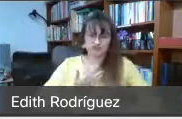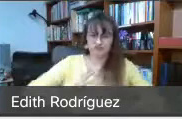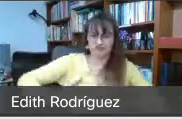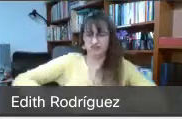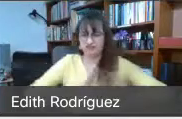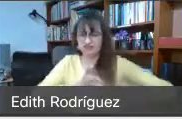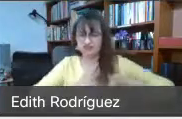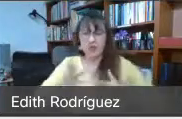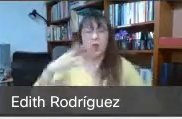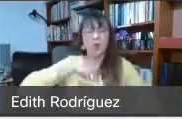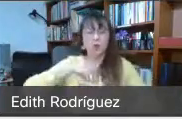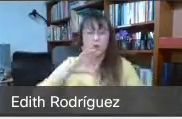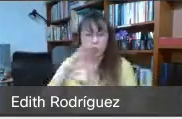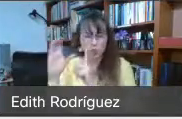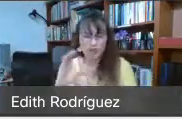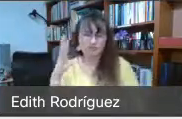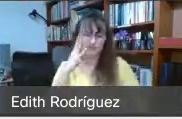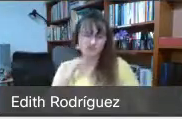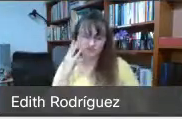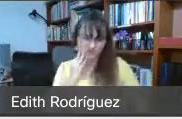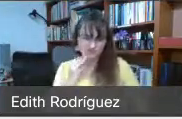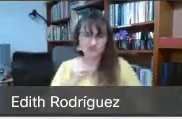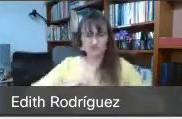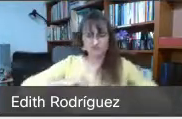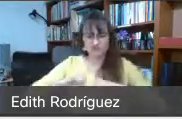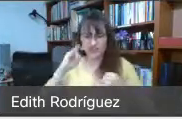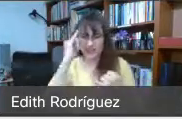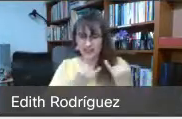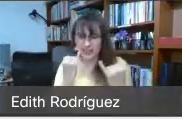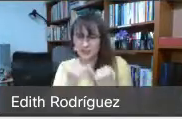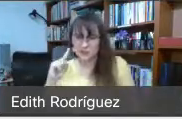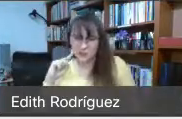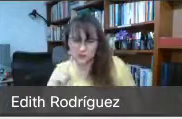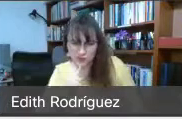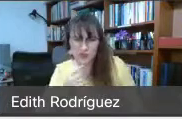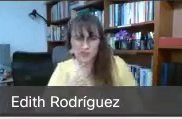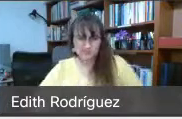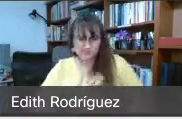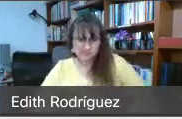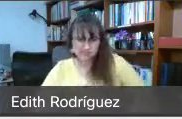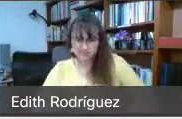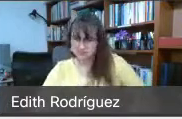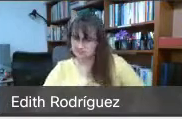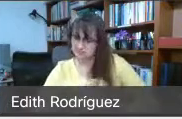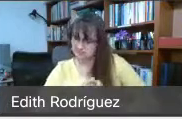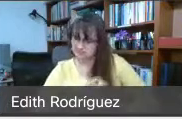Cuando hablo de modelos lingüísticos, en este caso, hablamos de una persona sorda que tiene identidad de